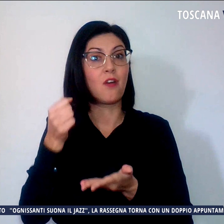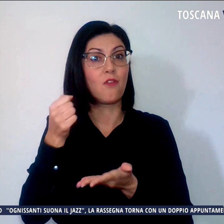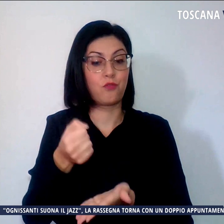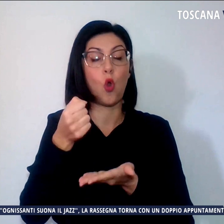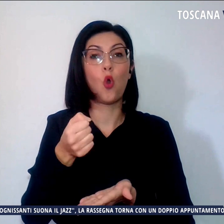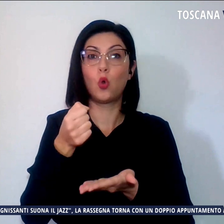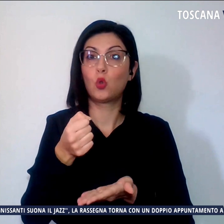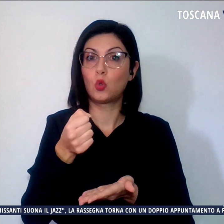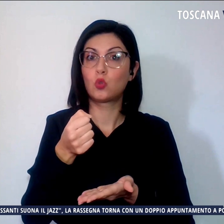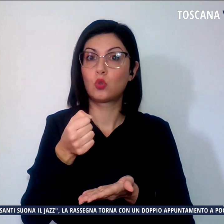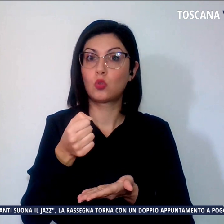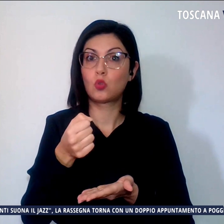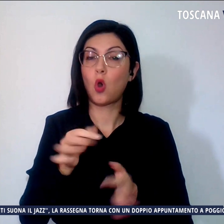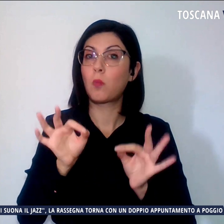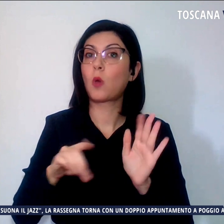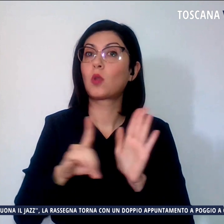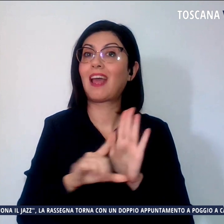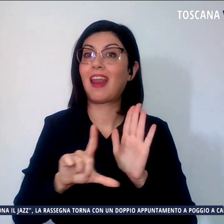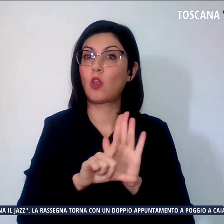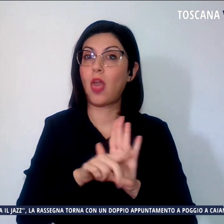con un decreto legge del 2022.